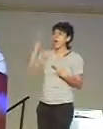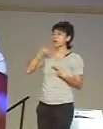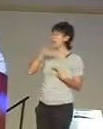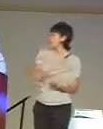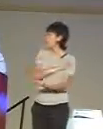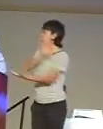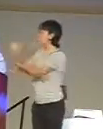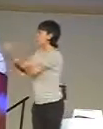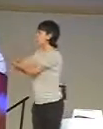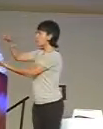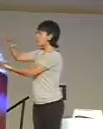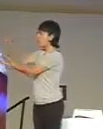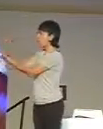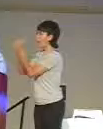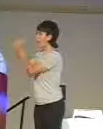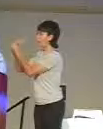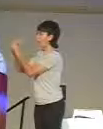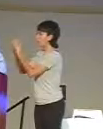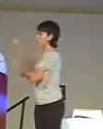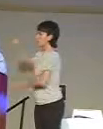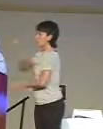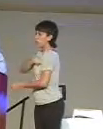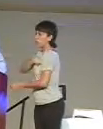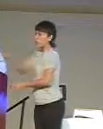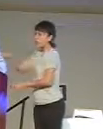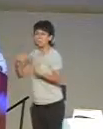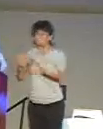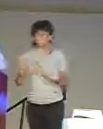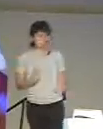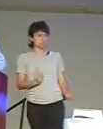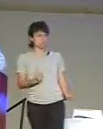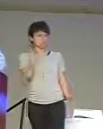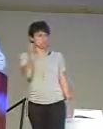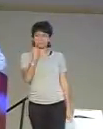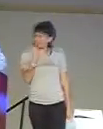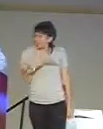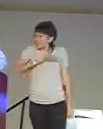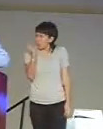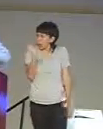Muchas mujeres que acuden con dolor en el epigastre